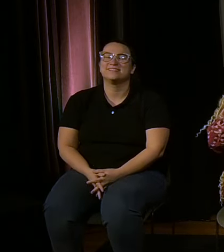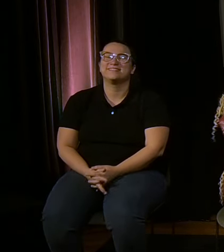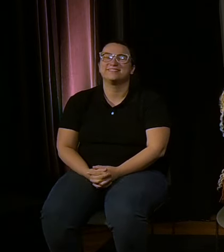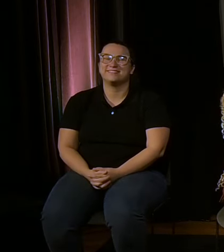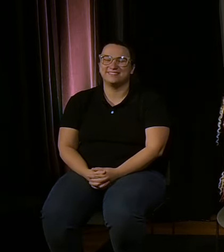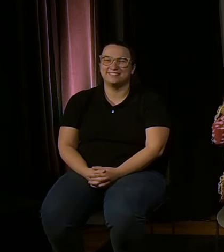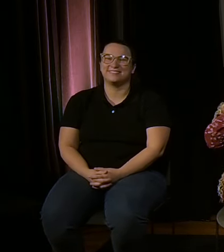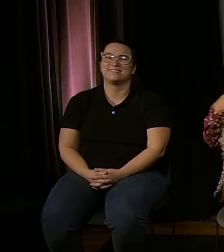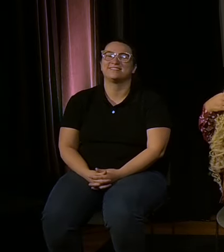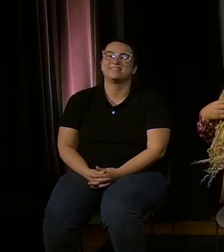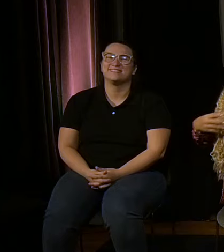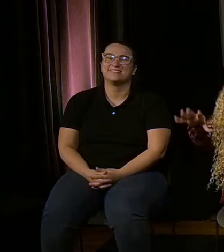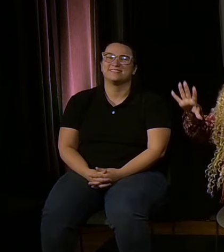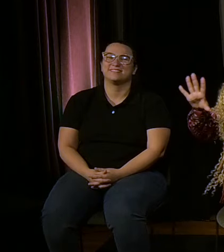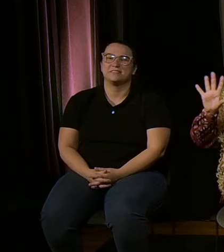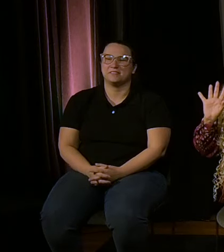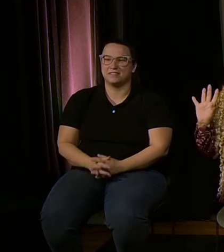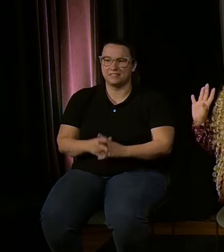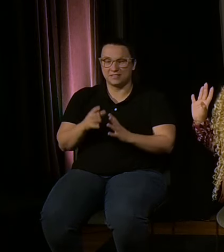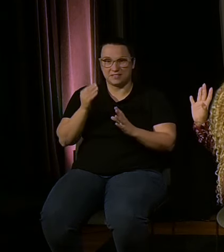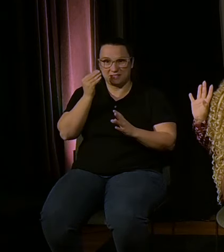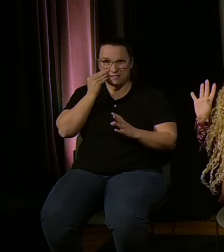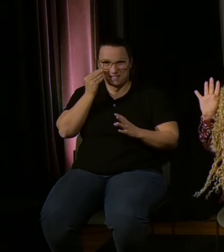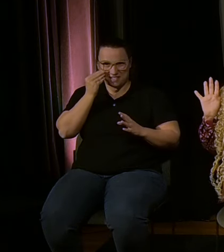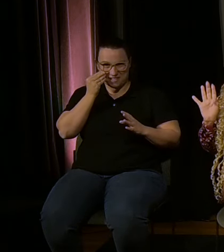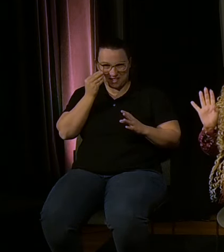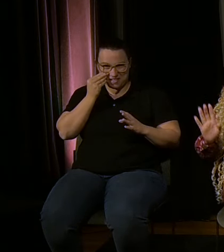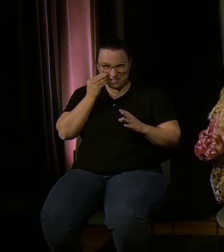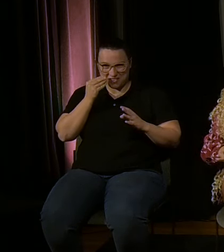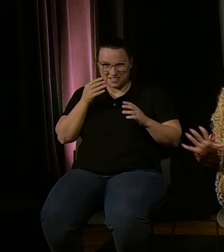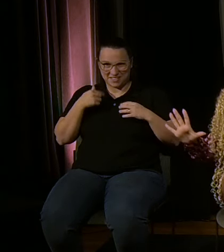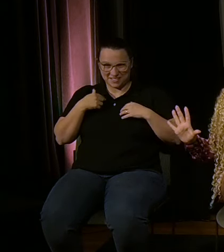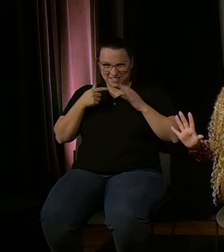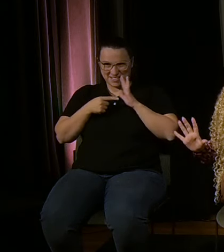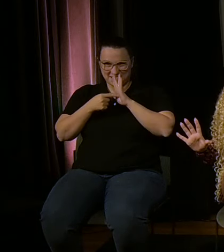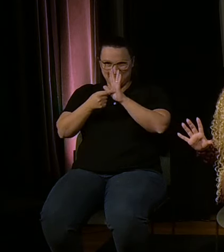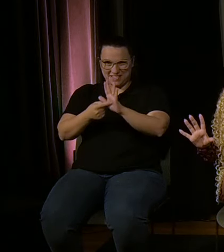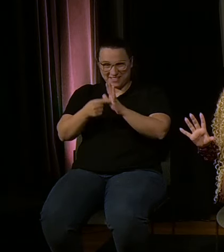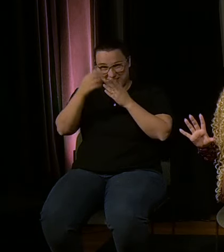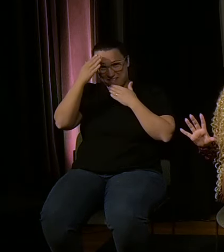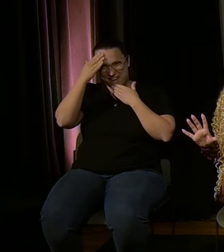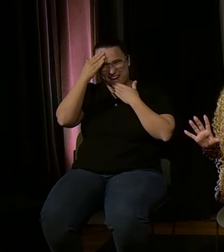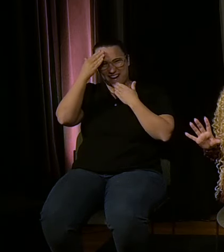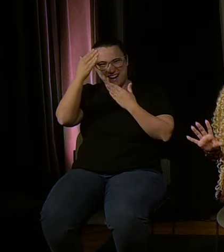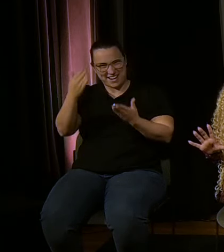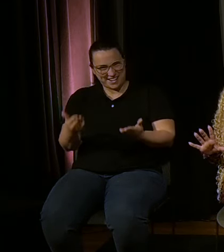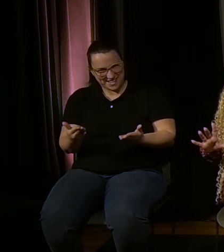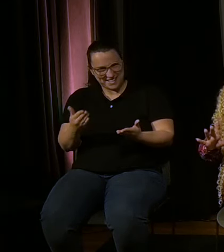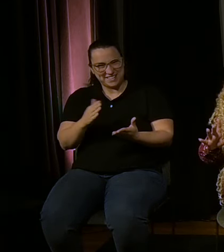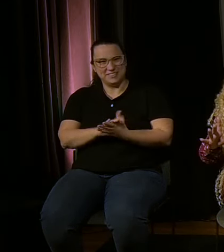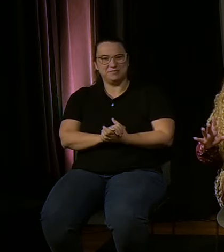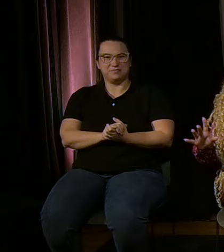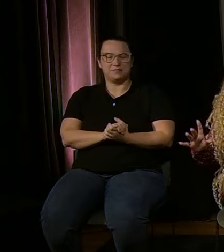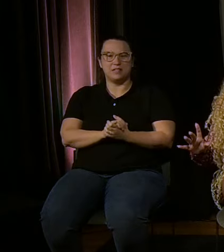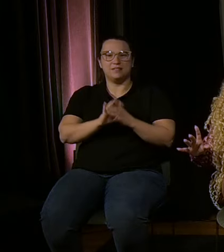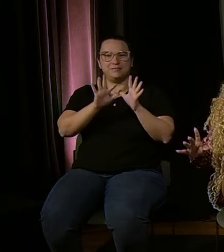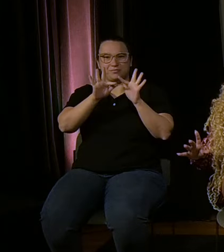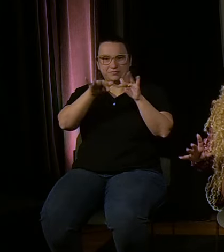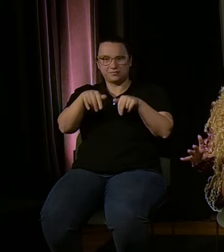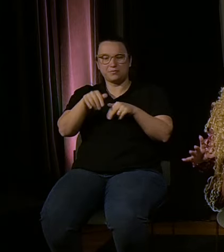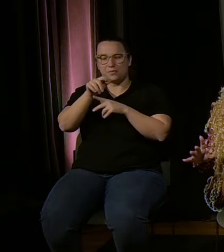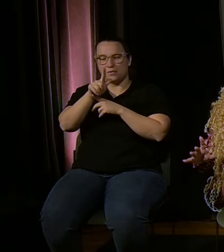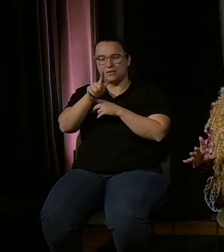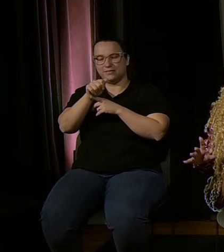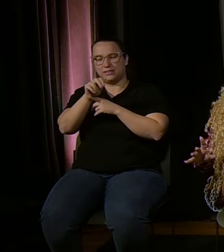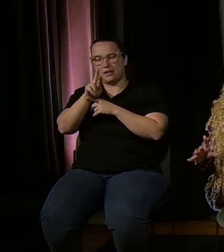Não, então, vou passar para. Então, gente, a gente vai fazer uma coisa bem performática agora. A gente vai agradecer. E aí, ao fim, Gabriel